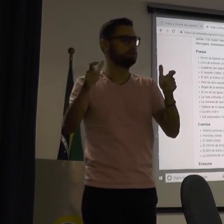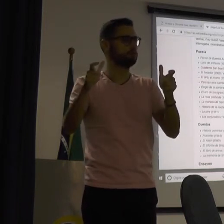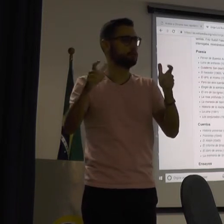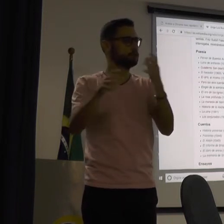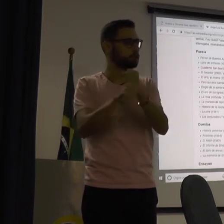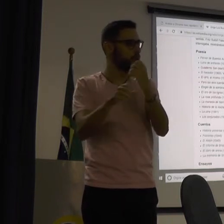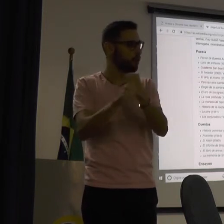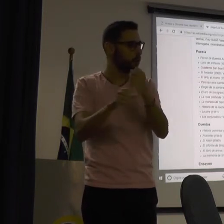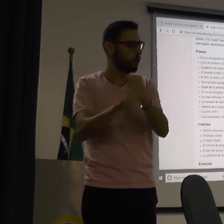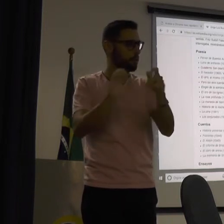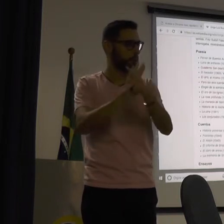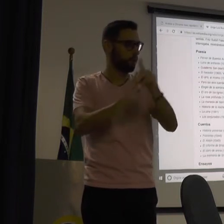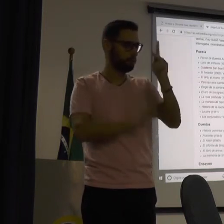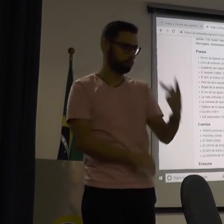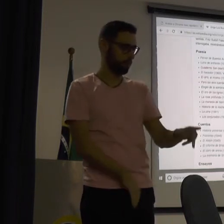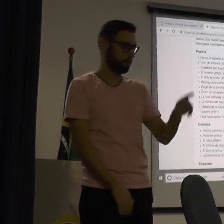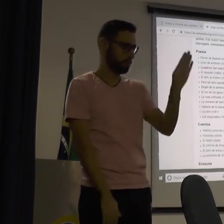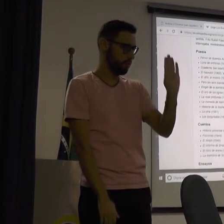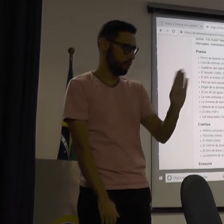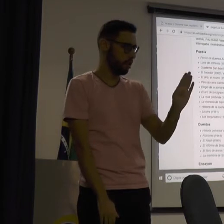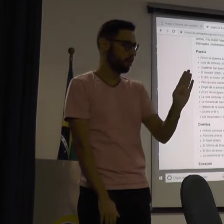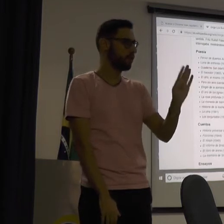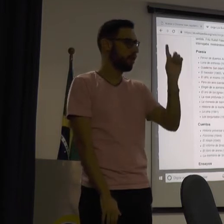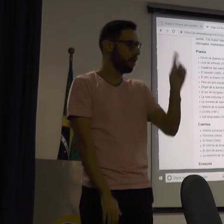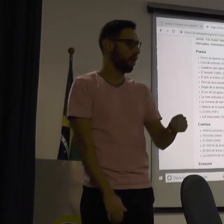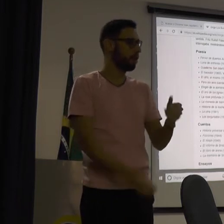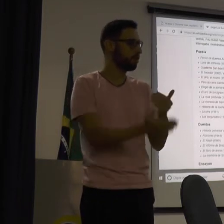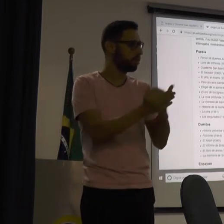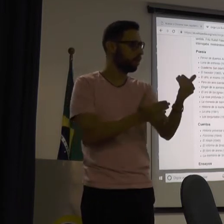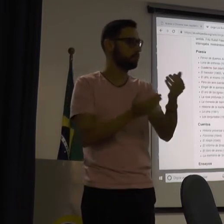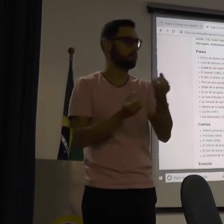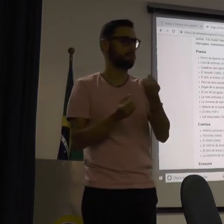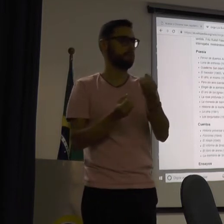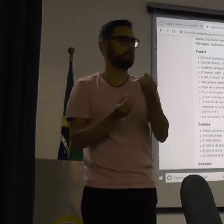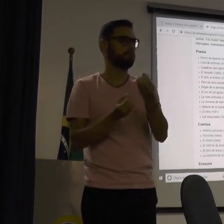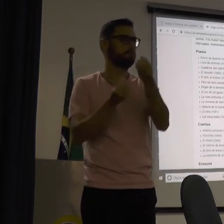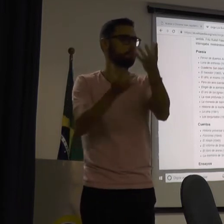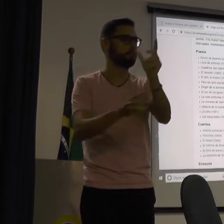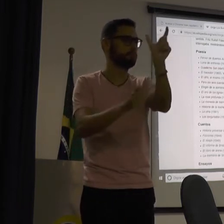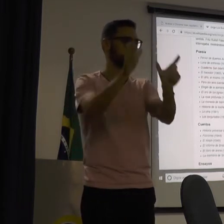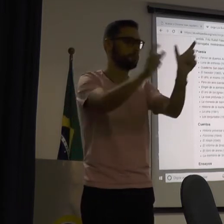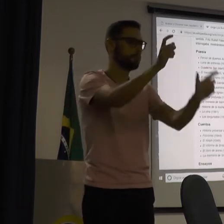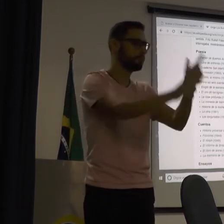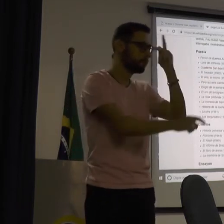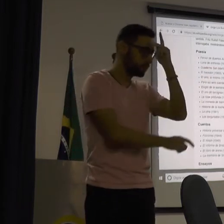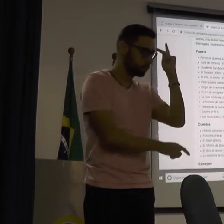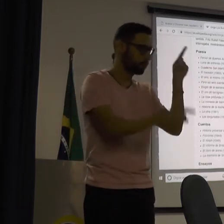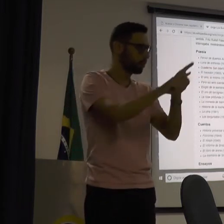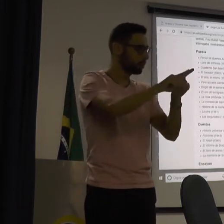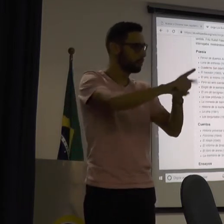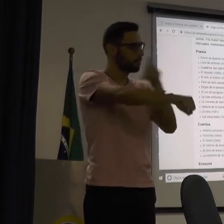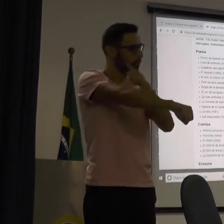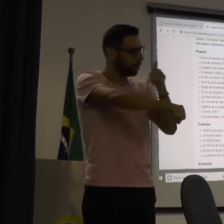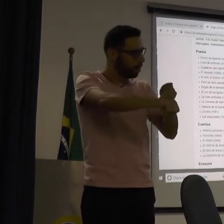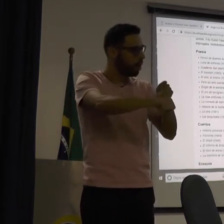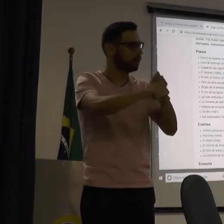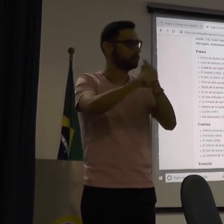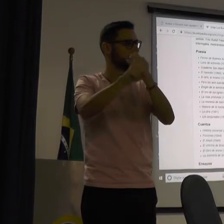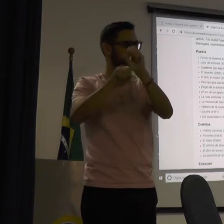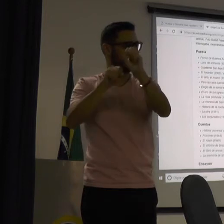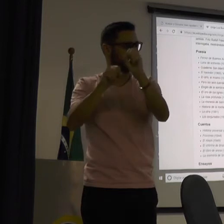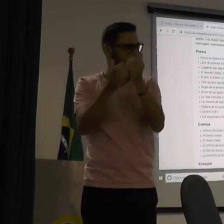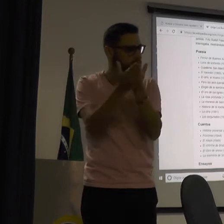que ele fez, é para os outros, até como uma coisa pedagógica, no melhor sentido da palavra, né? Antologias,